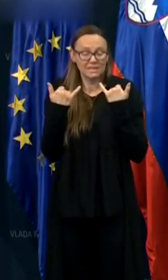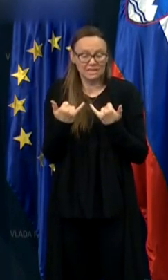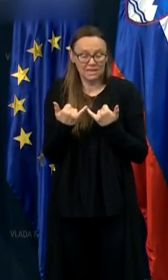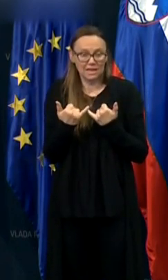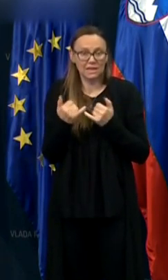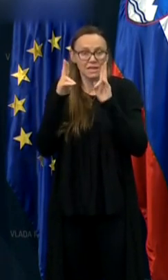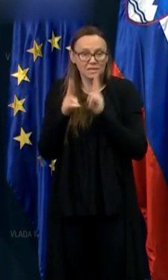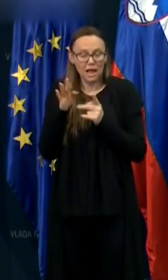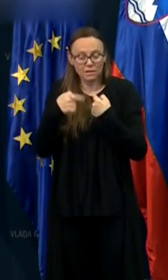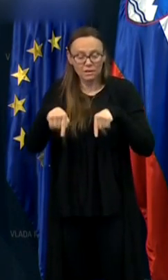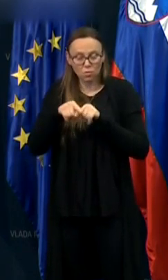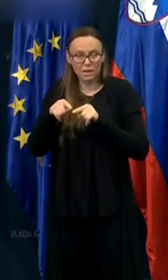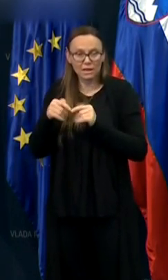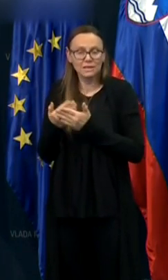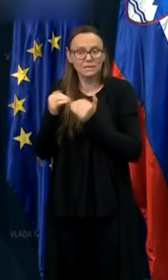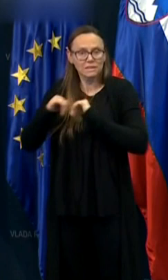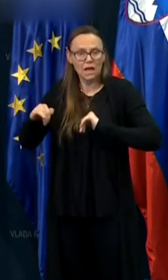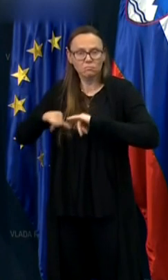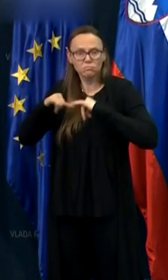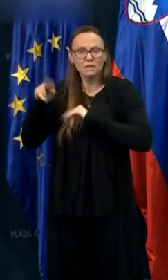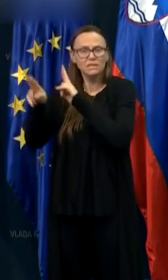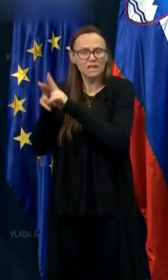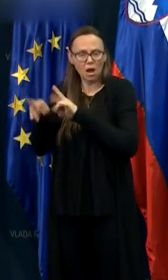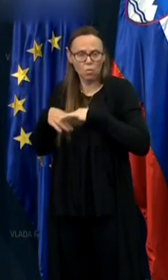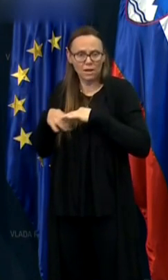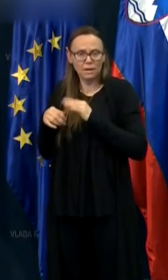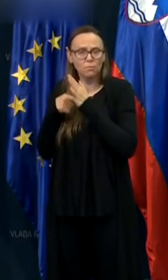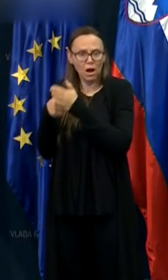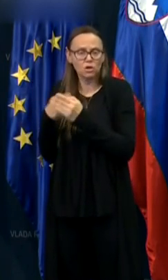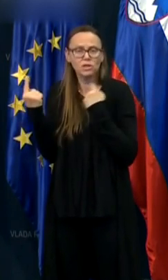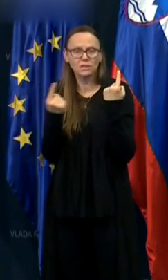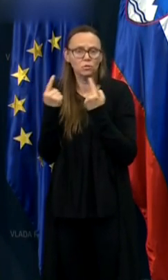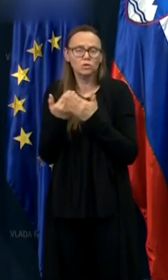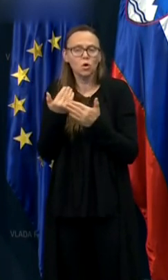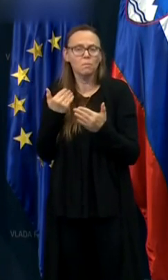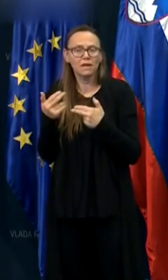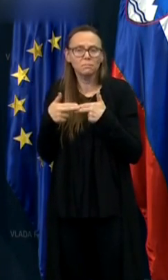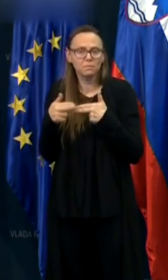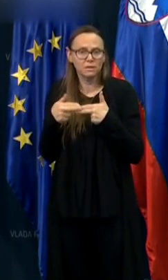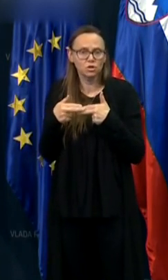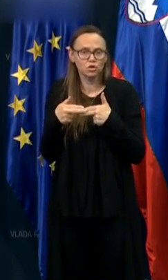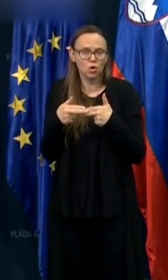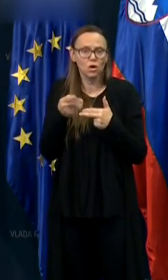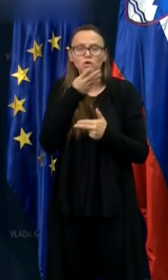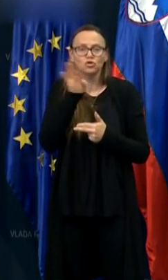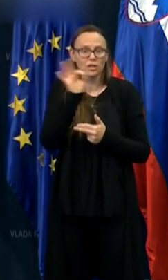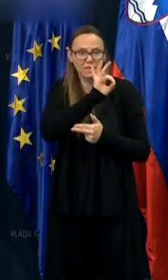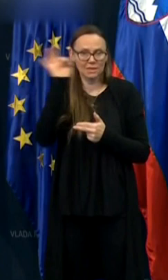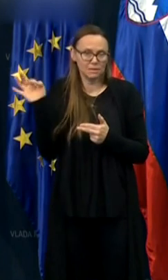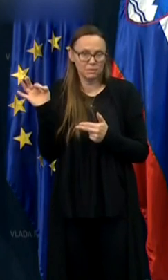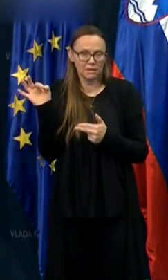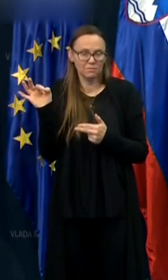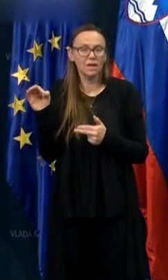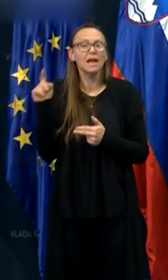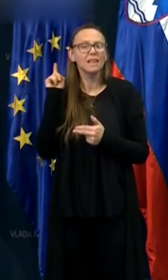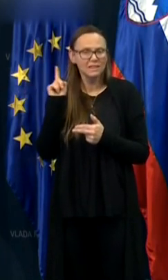stanje na oddelkih za intenzivno zdravljenje odraža situacijo pred približno 14 dnevi, takrat,